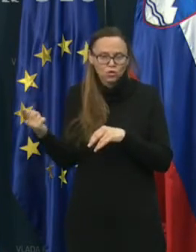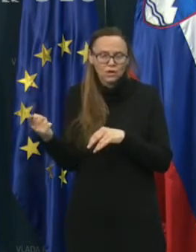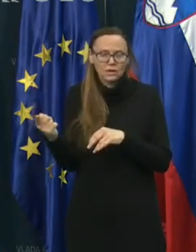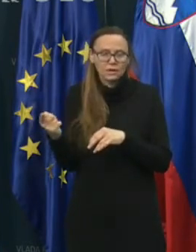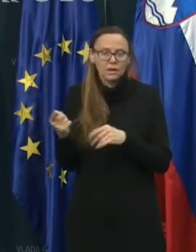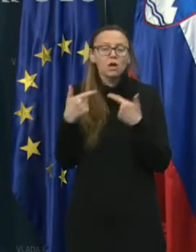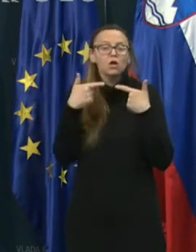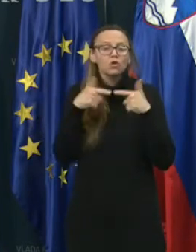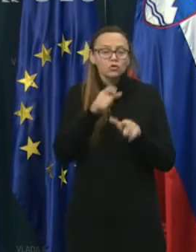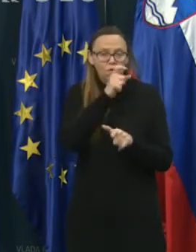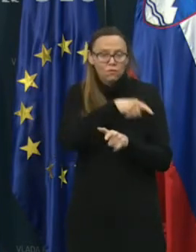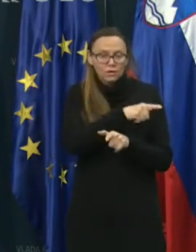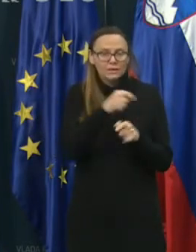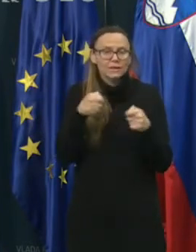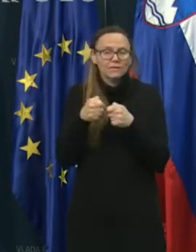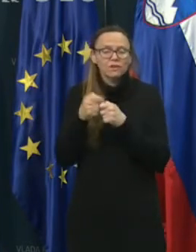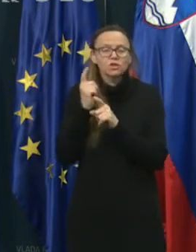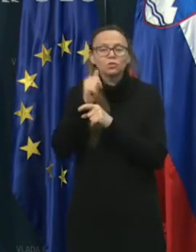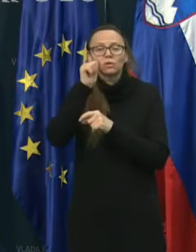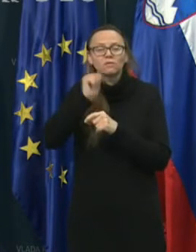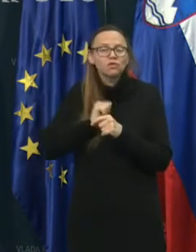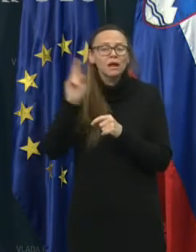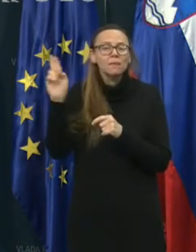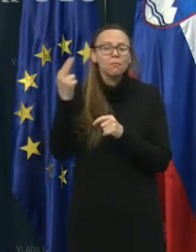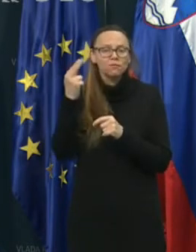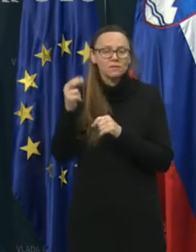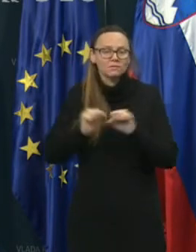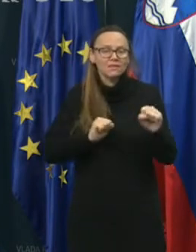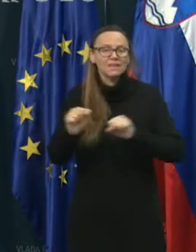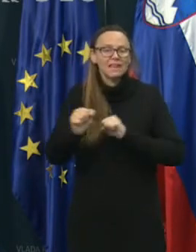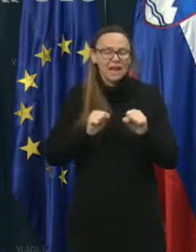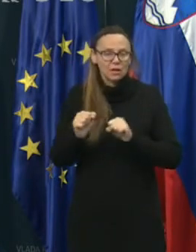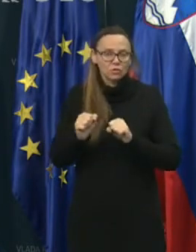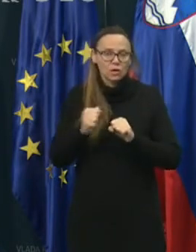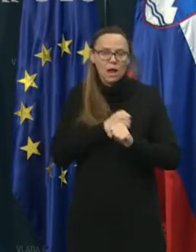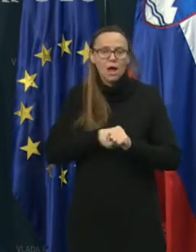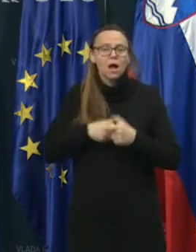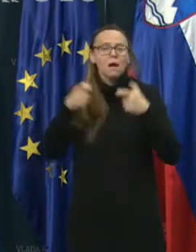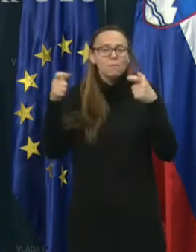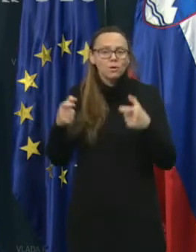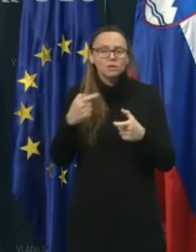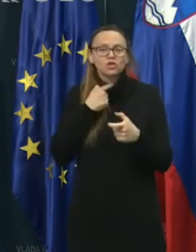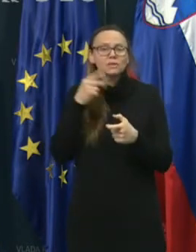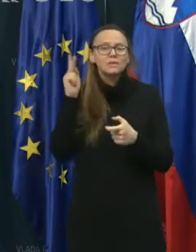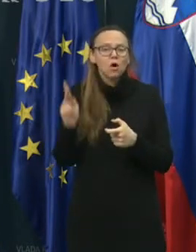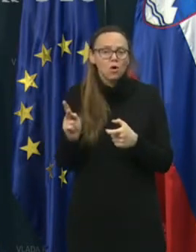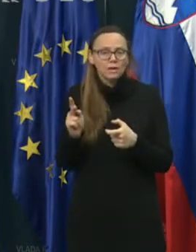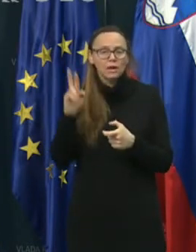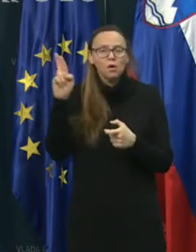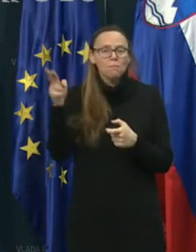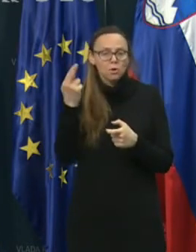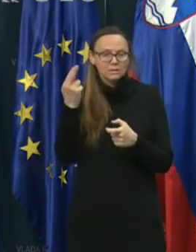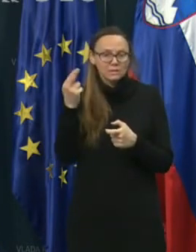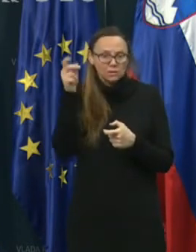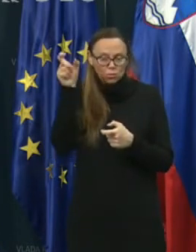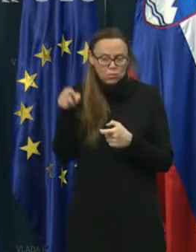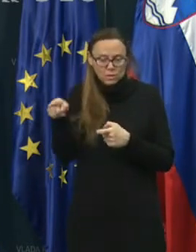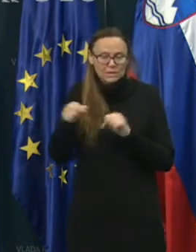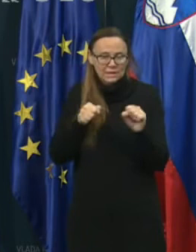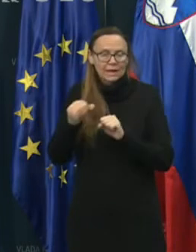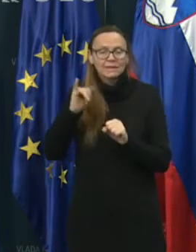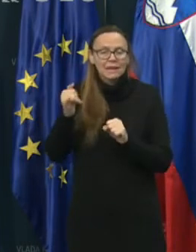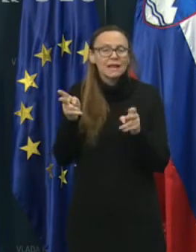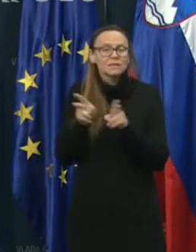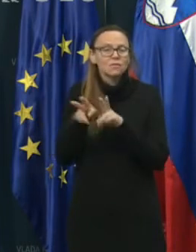Dovolite mi, da se navežem tudi na včerajšnji poziv direktorja bolnišnice Golnik. Poziv je bil, da naj